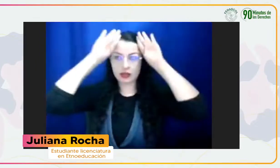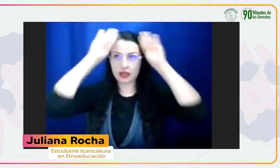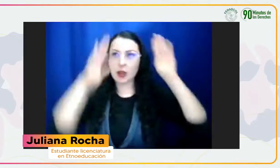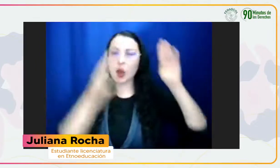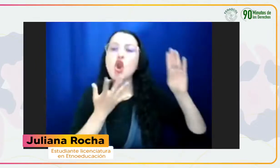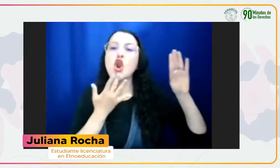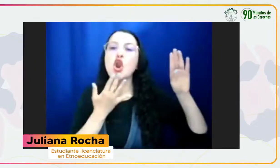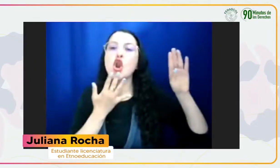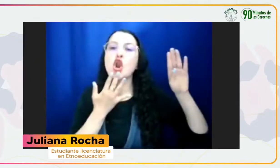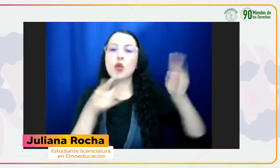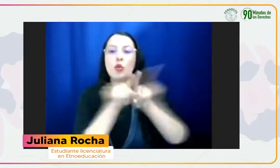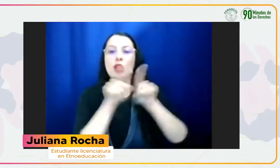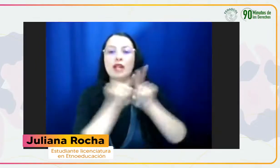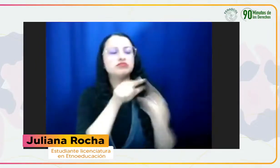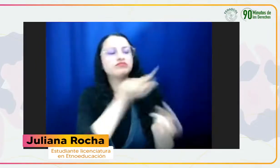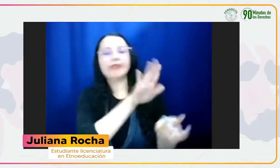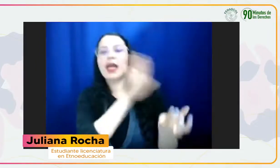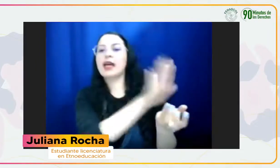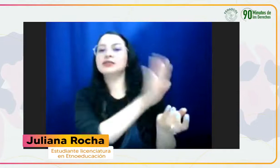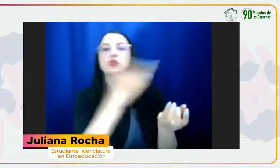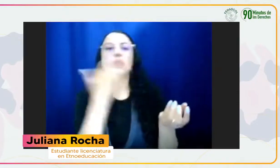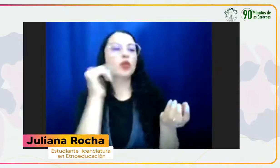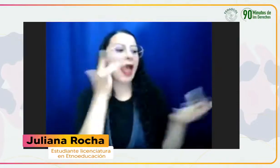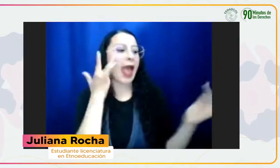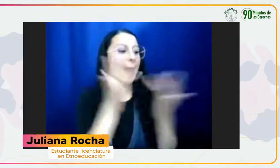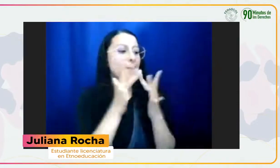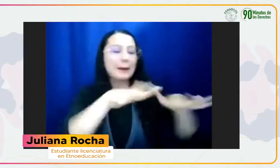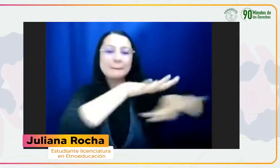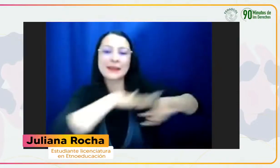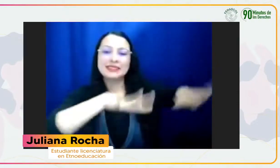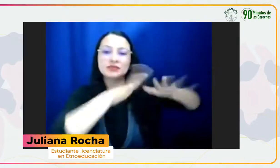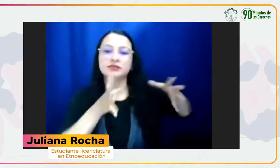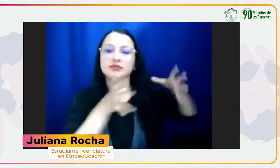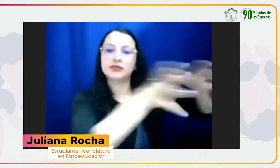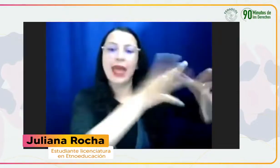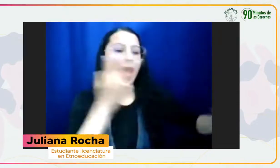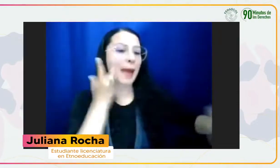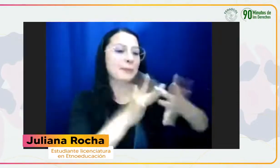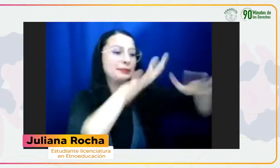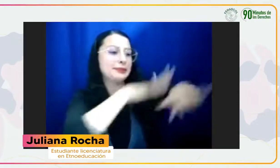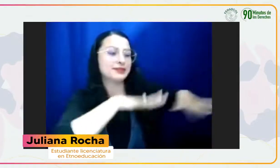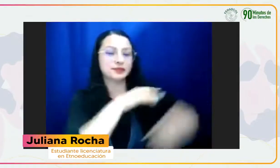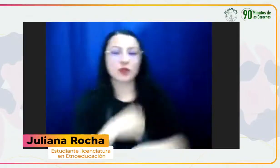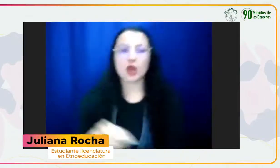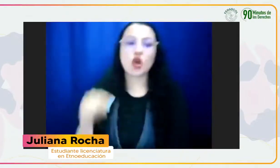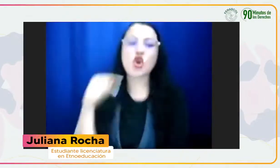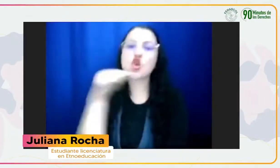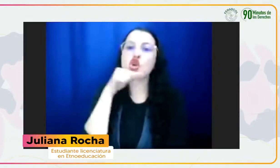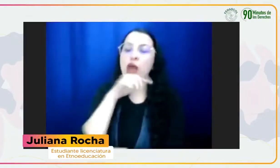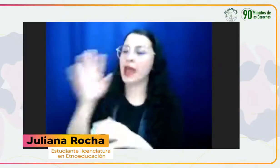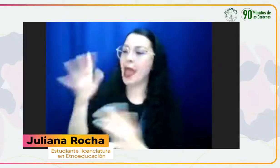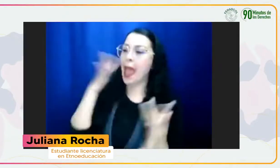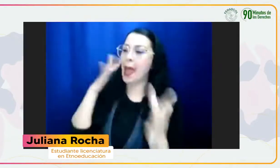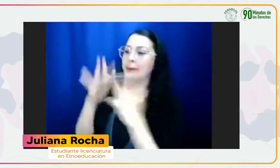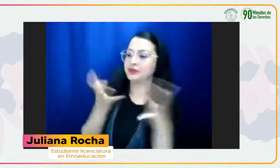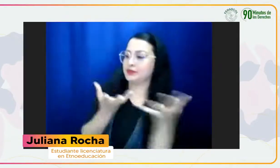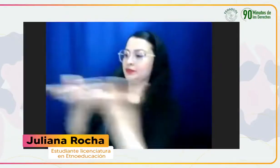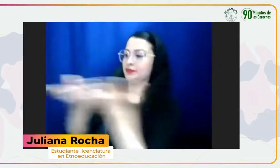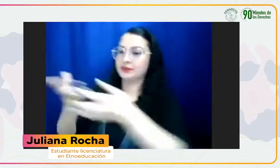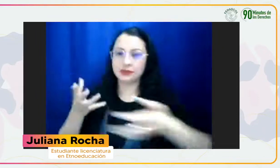Eso es un paradigma en relación a los colores, un estereotipo que pasa en la sociedad, que creen que determinados colores